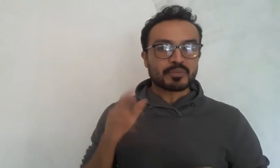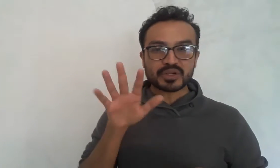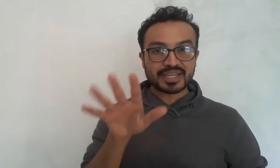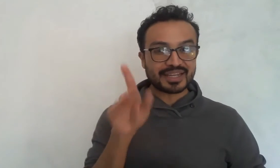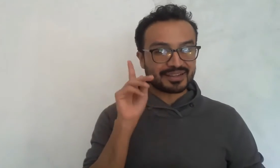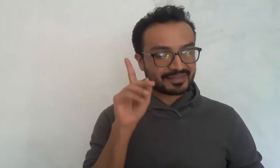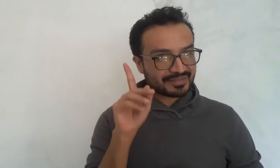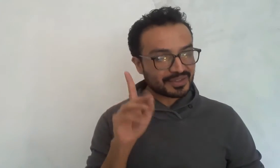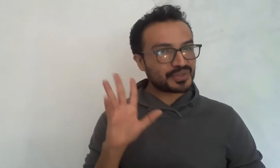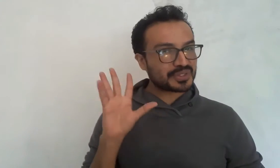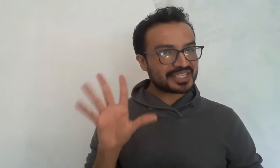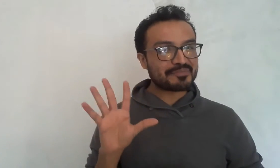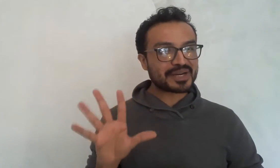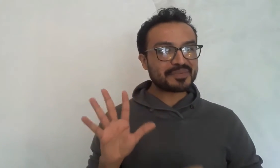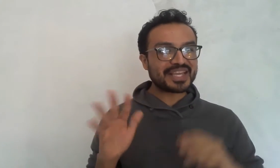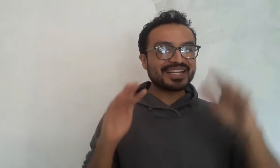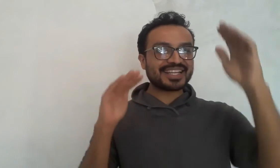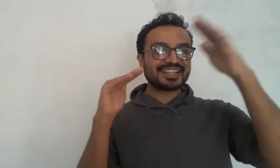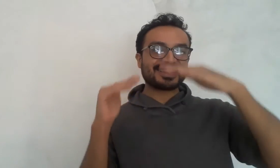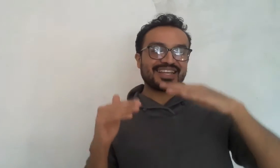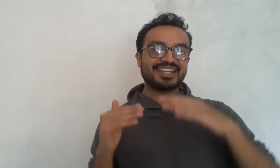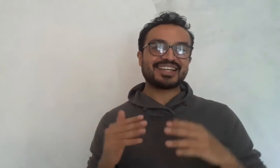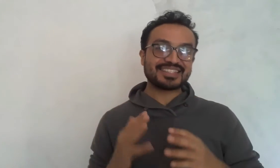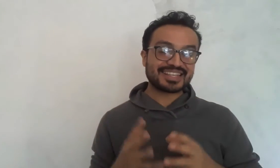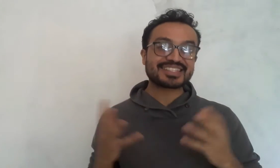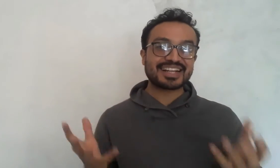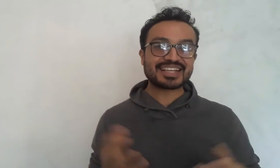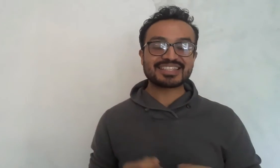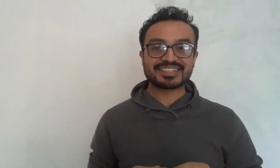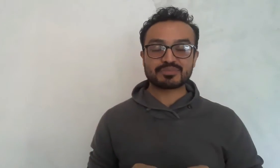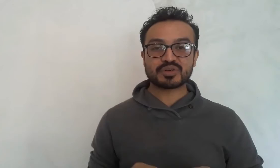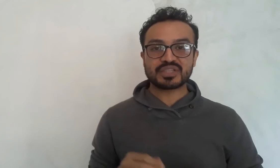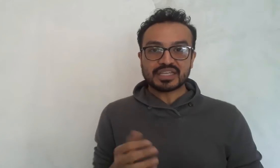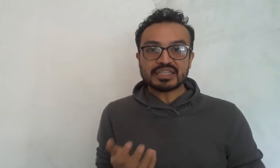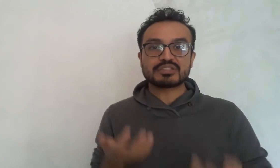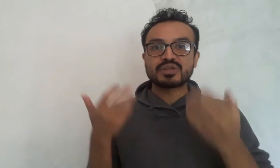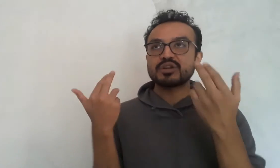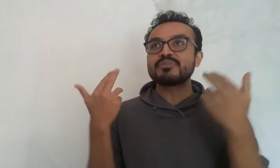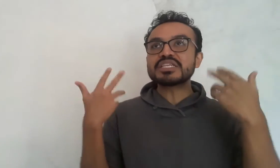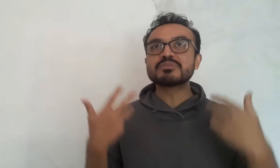Porque no siempre viene de esas clases desprotegidas. No es lo mismo